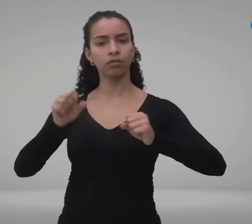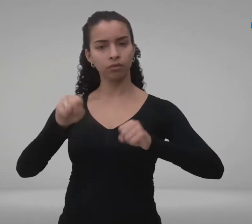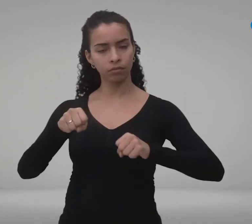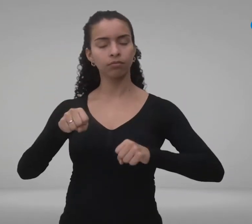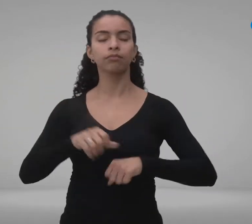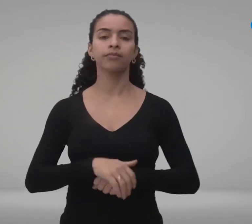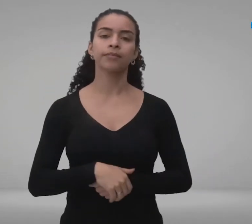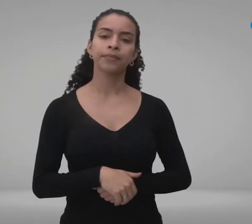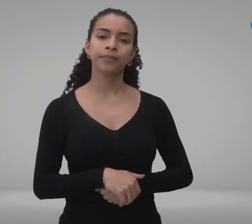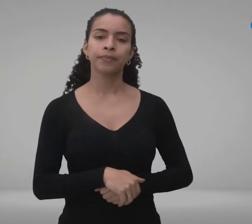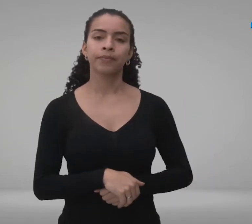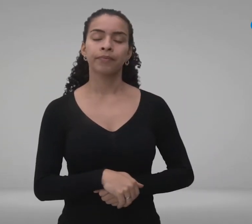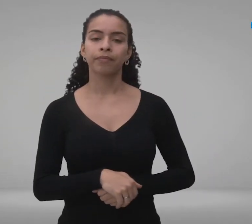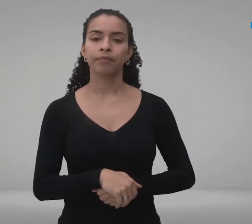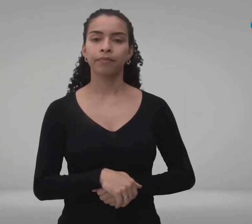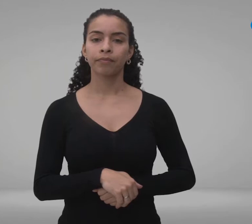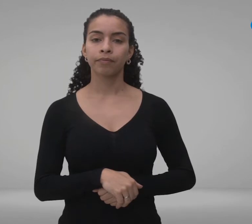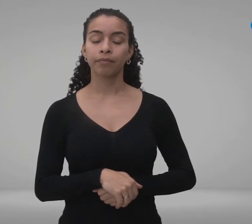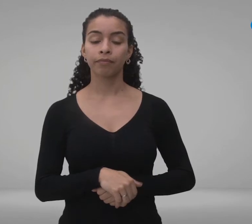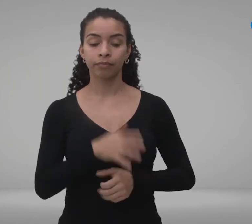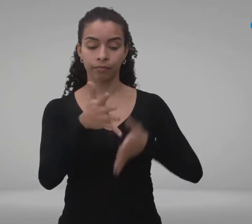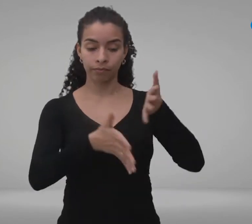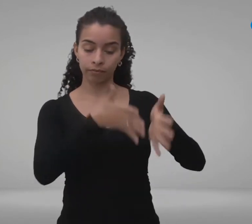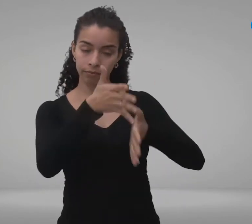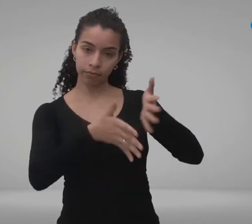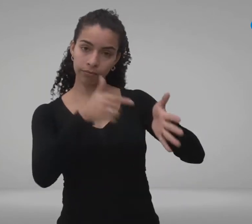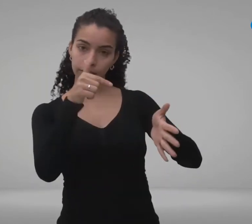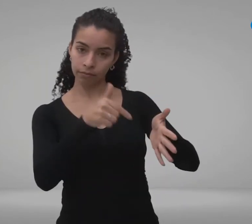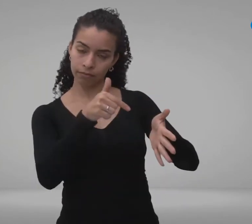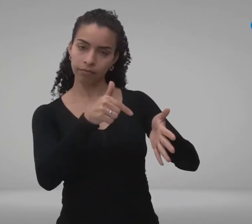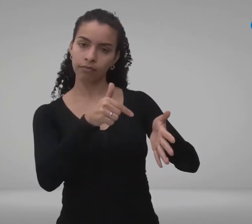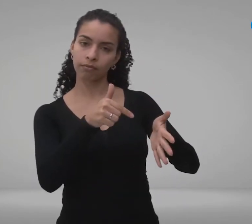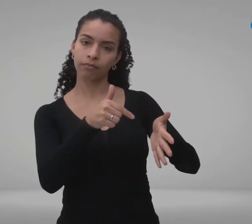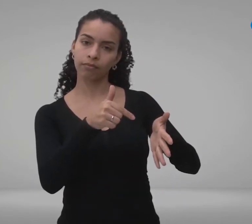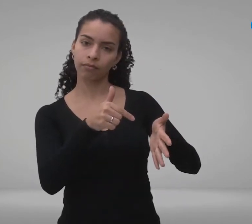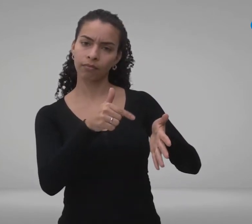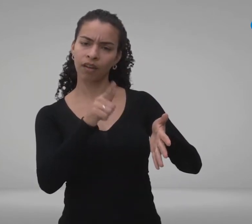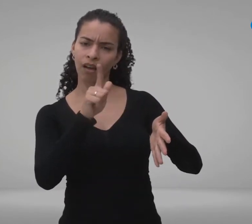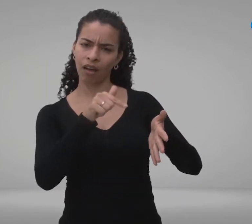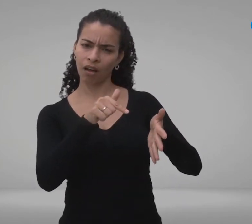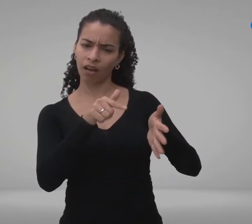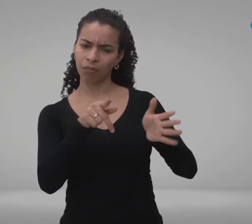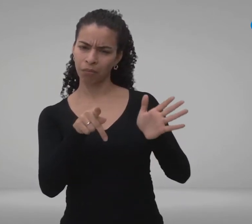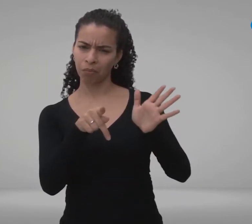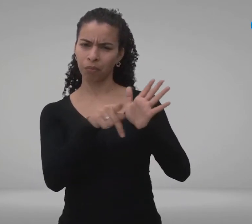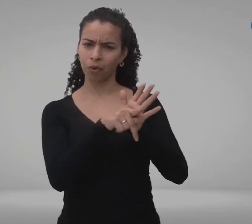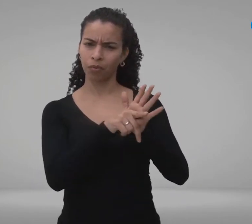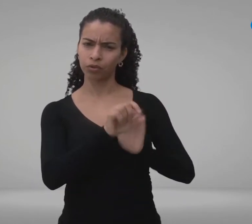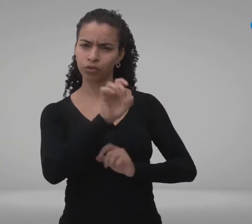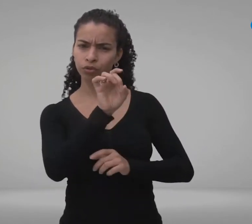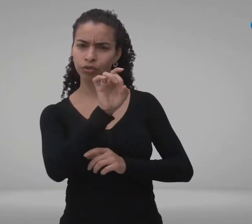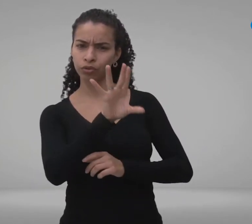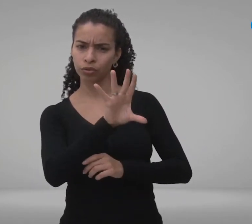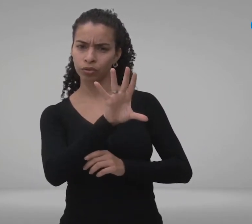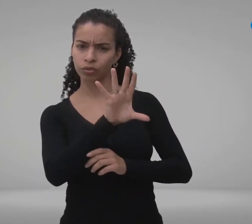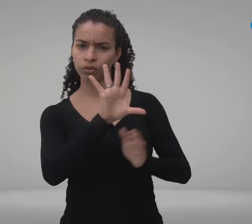conceitos abstratos por meio da língua de sinais. A língua de sinais, ela é uma língua